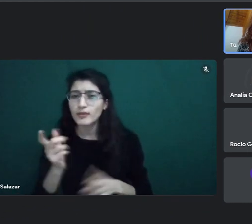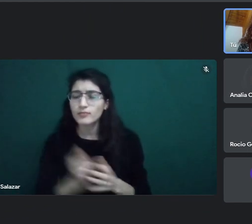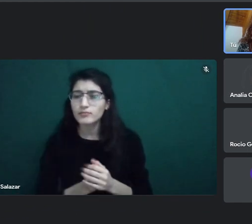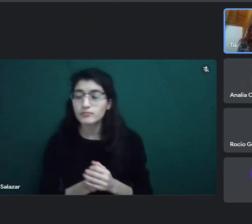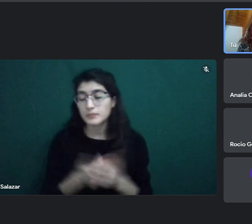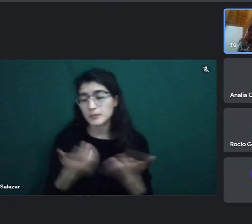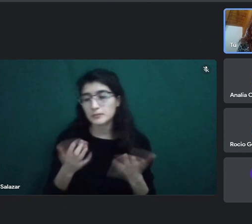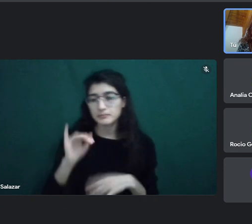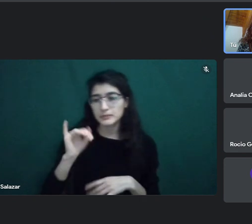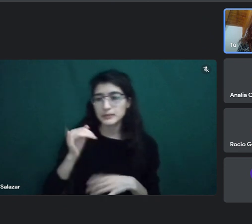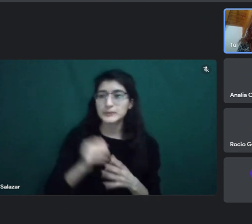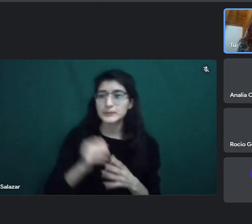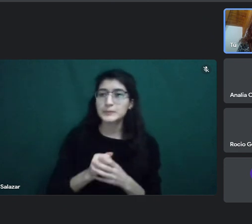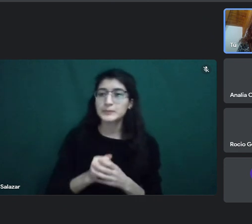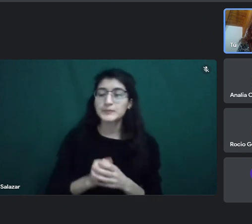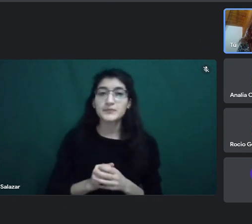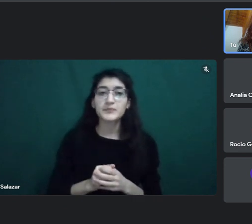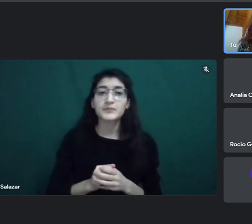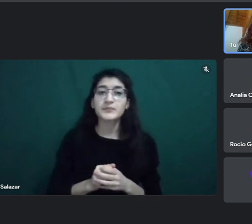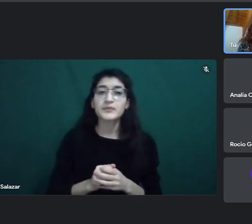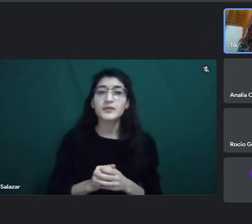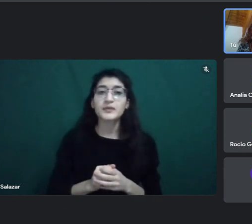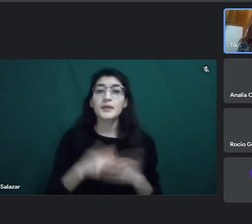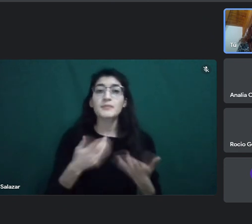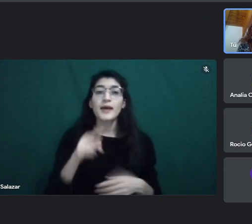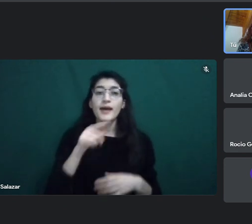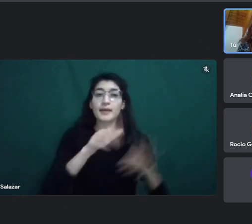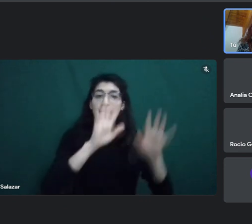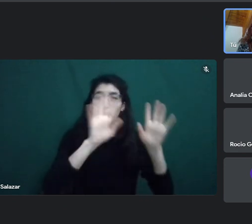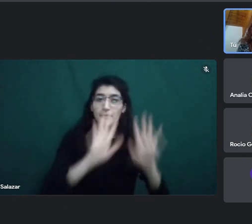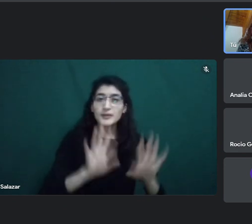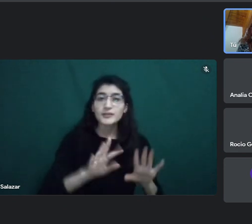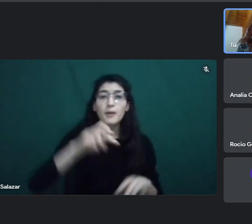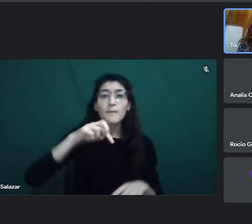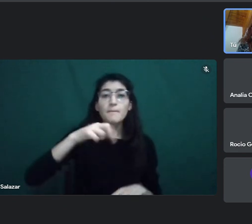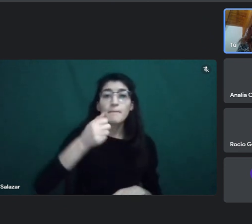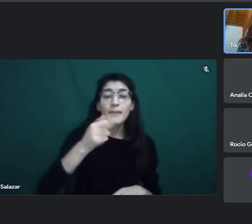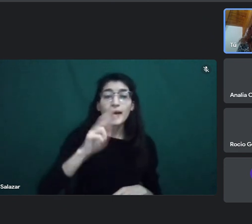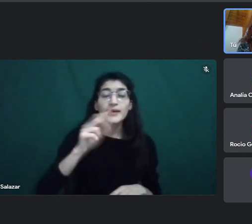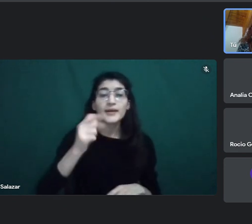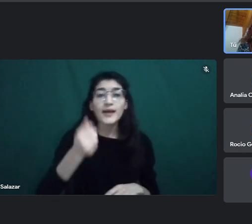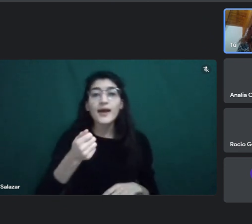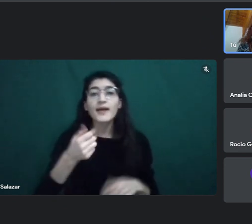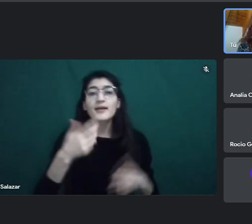La planificación para la integración de qué cosa.